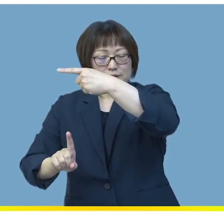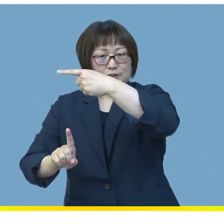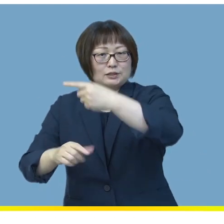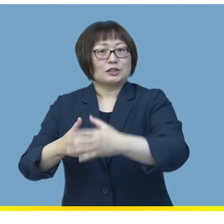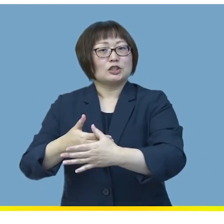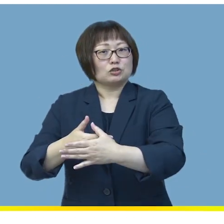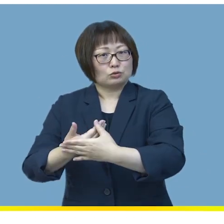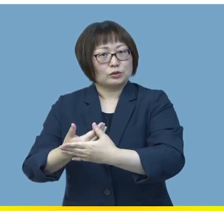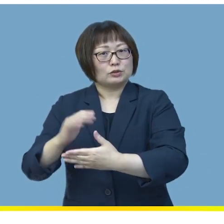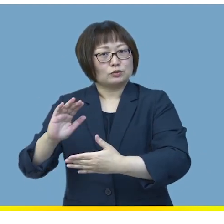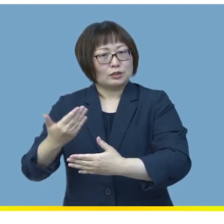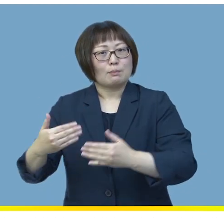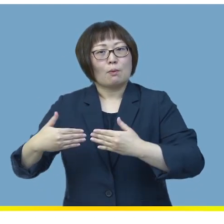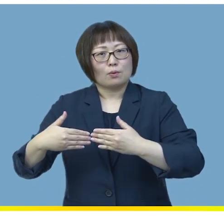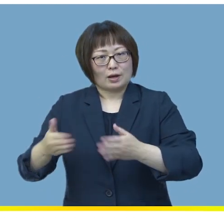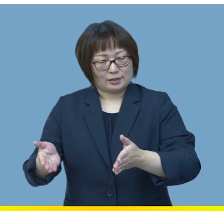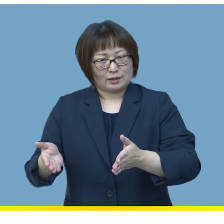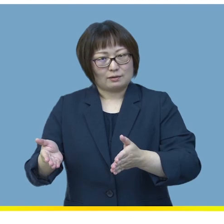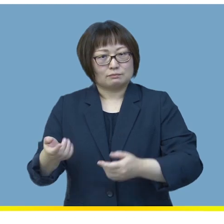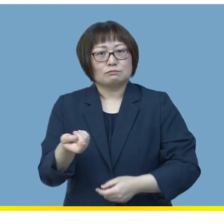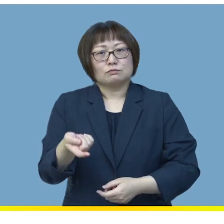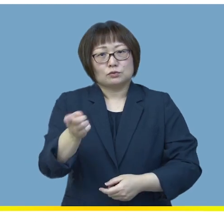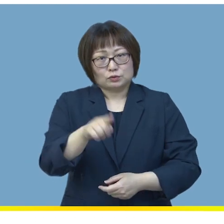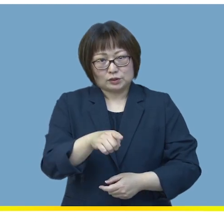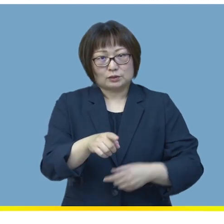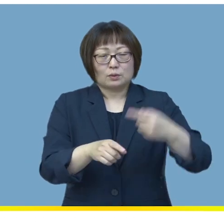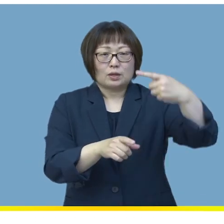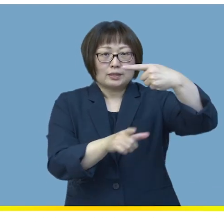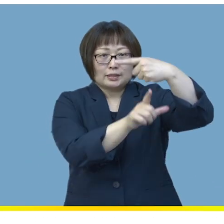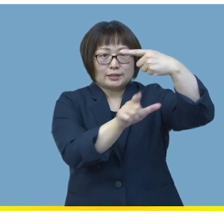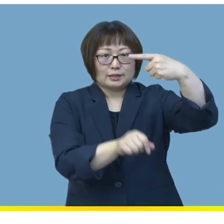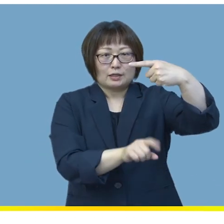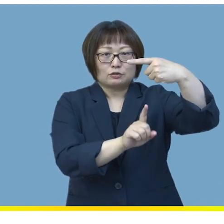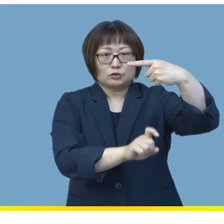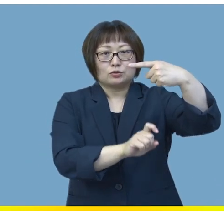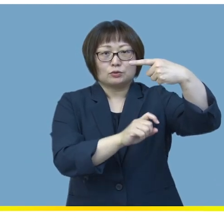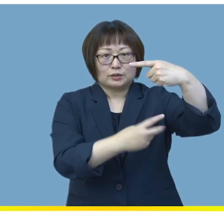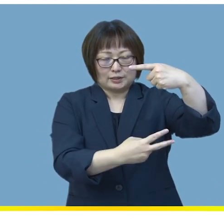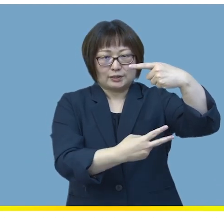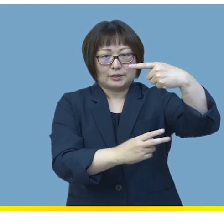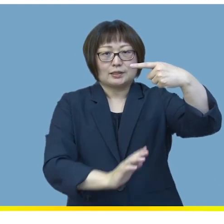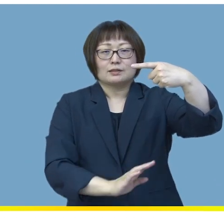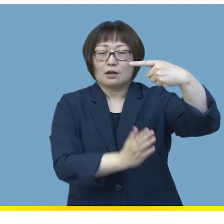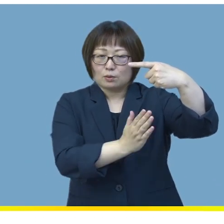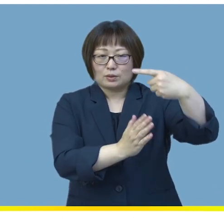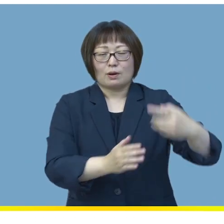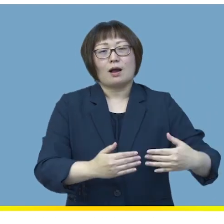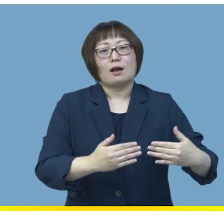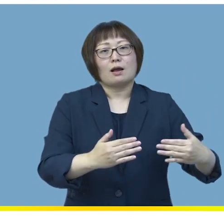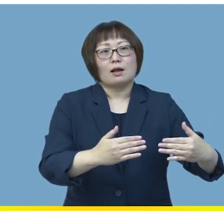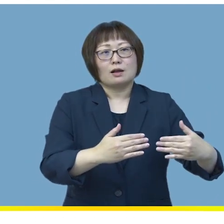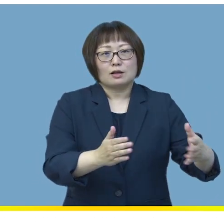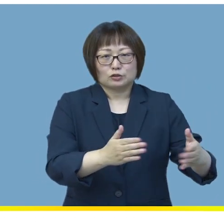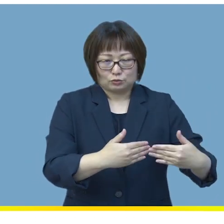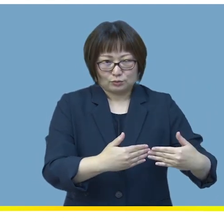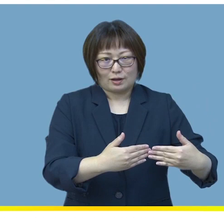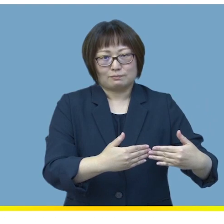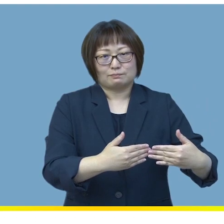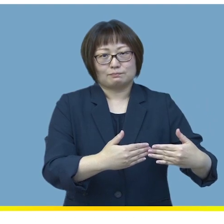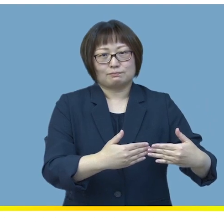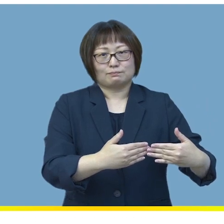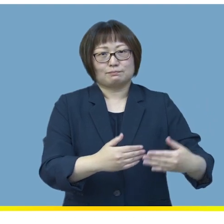祝日は開館し1月12日火曜日は休館します